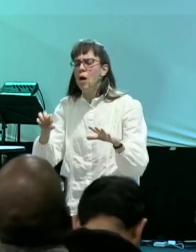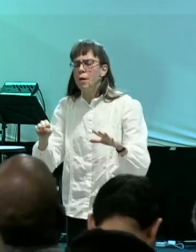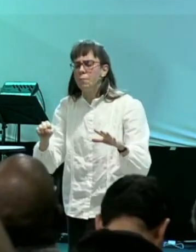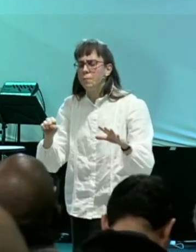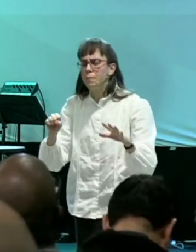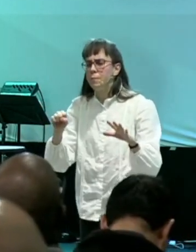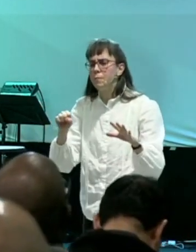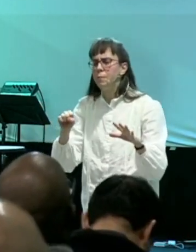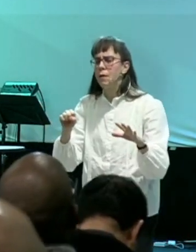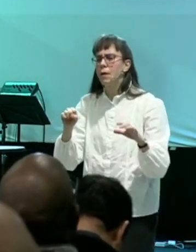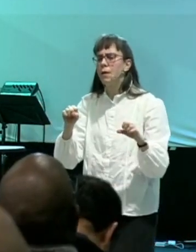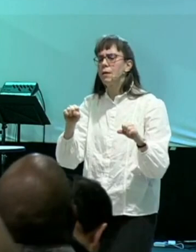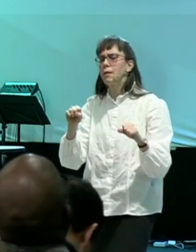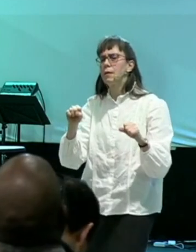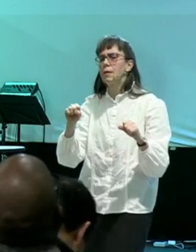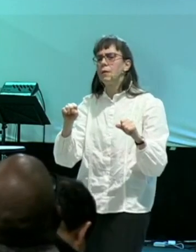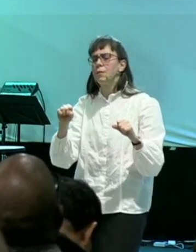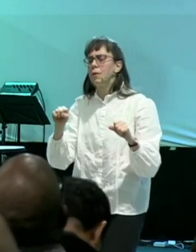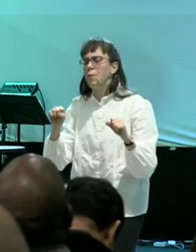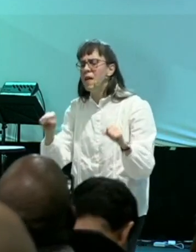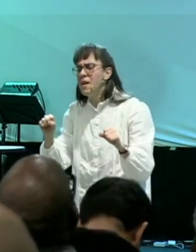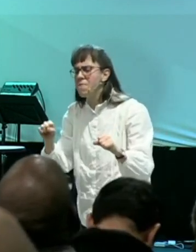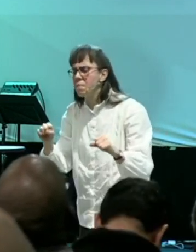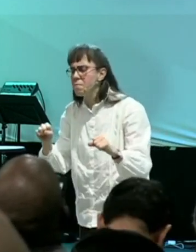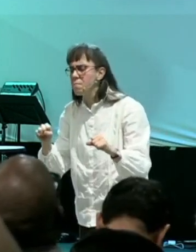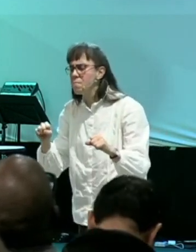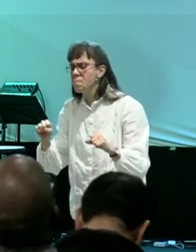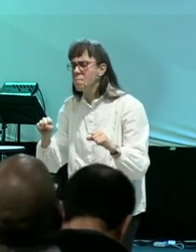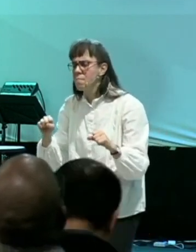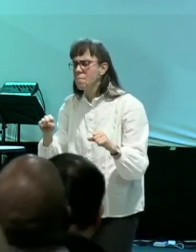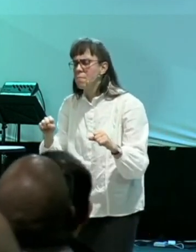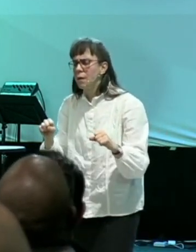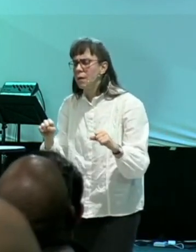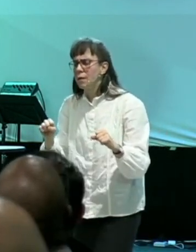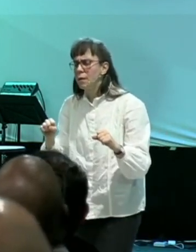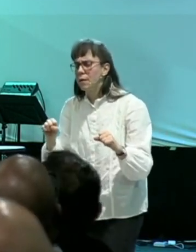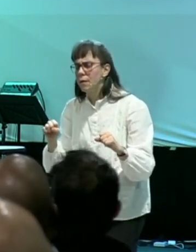Believe in your God. Crois. Believe.